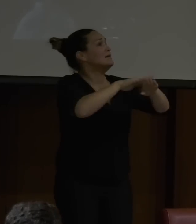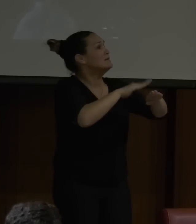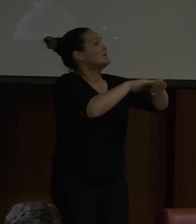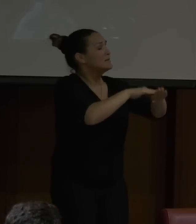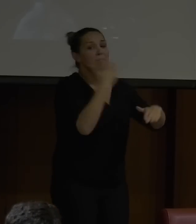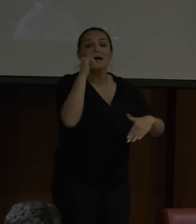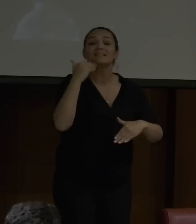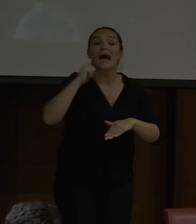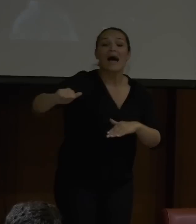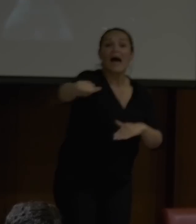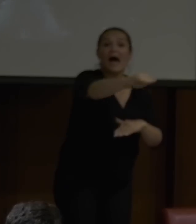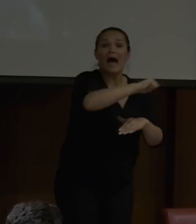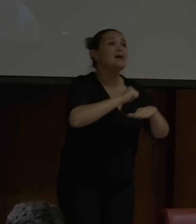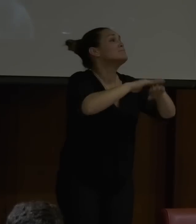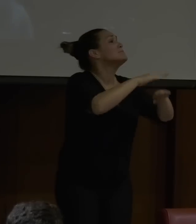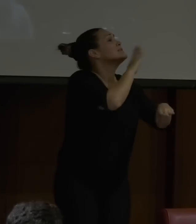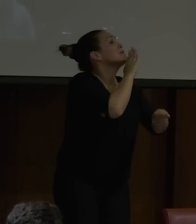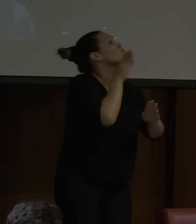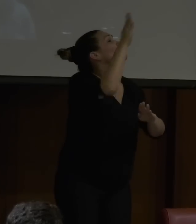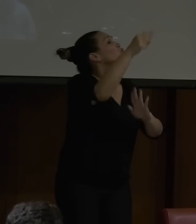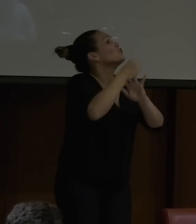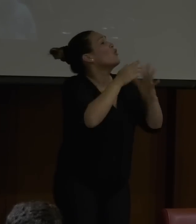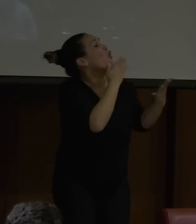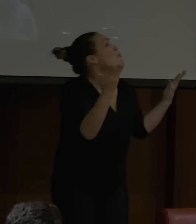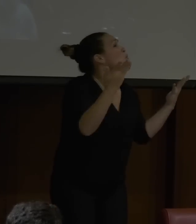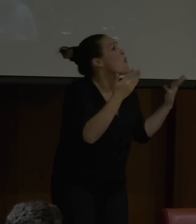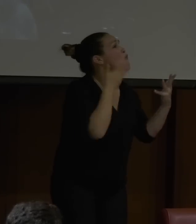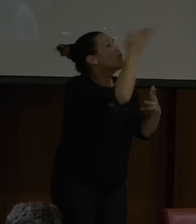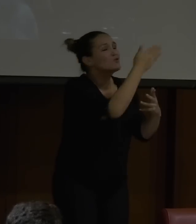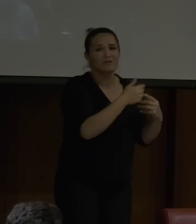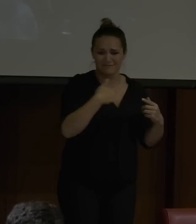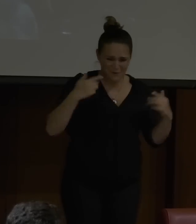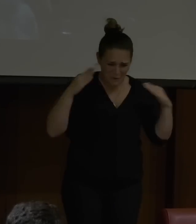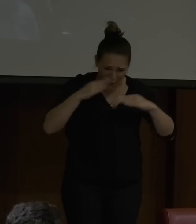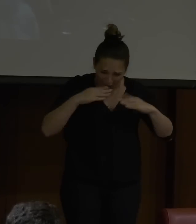particularmente muchachitas que lo buscaban para que les adivinara el futuro.